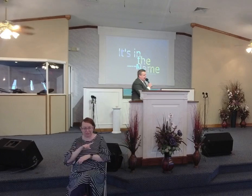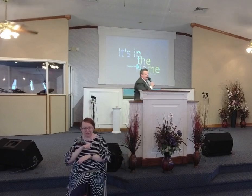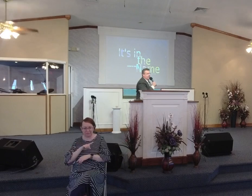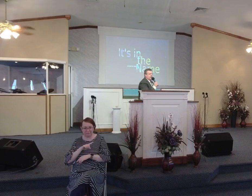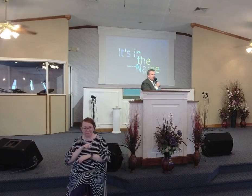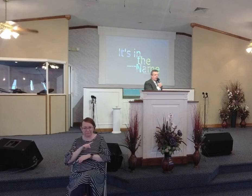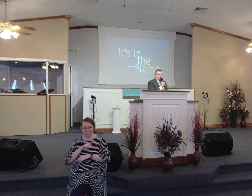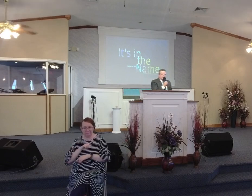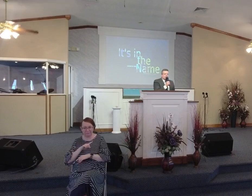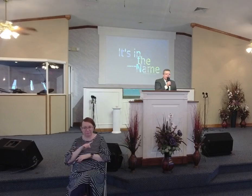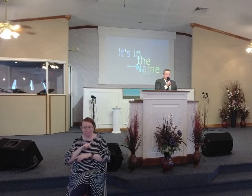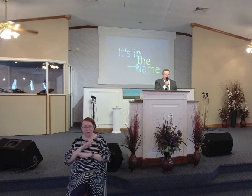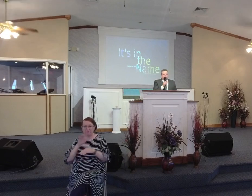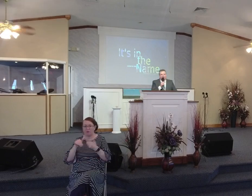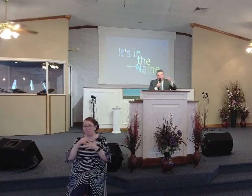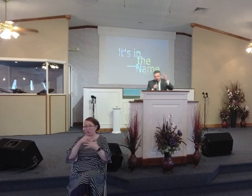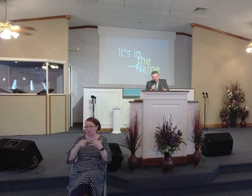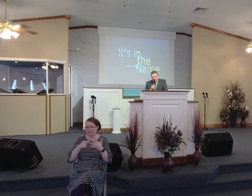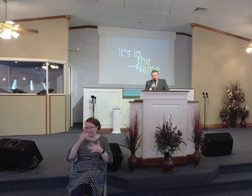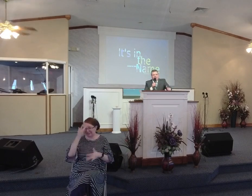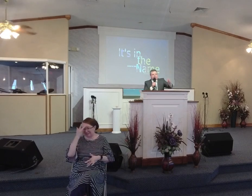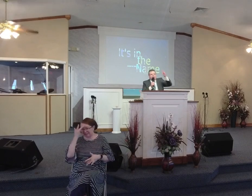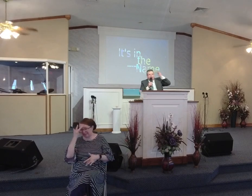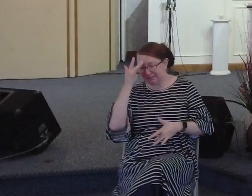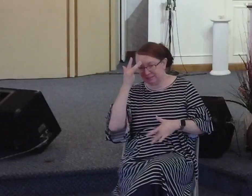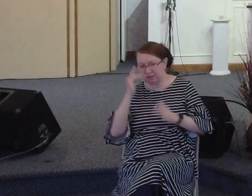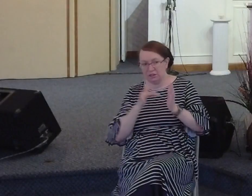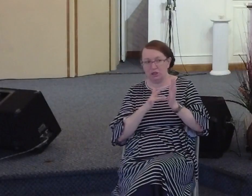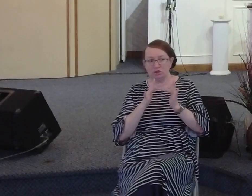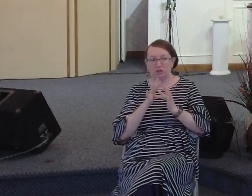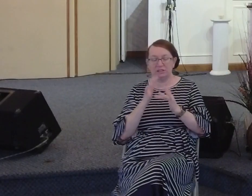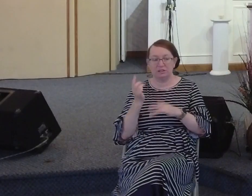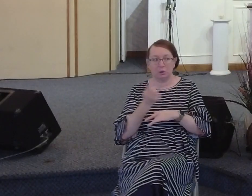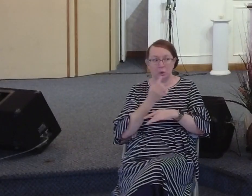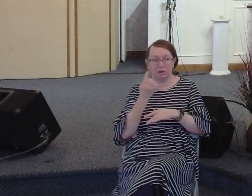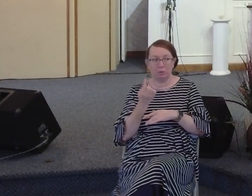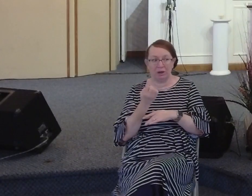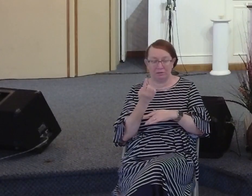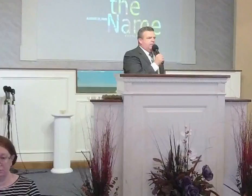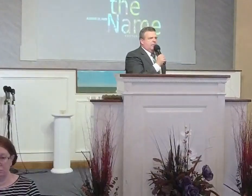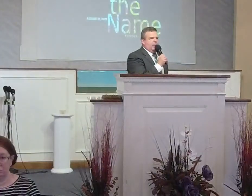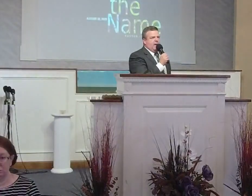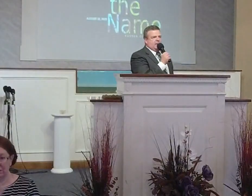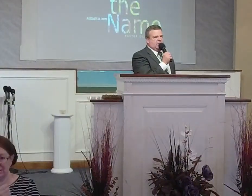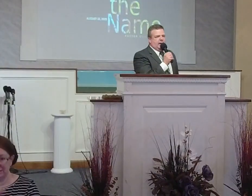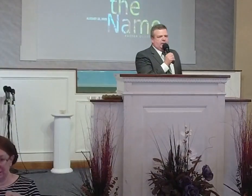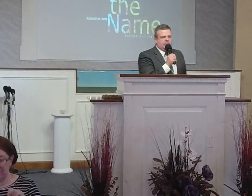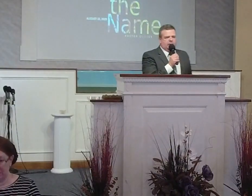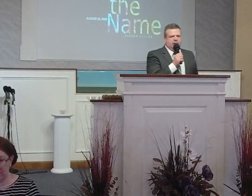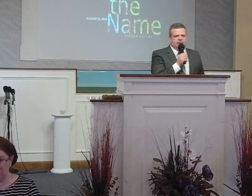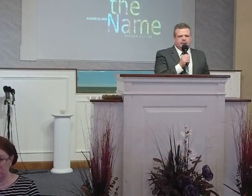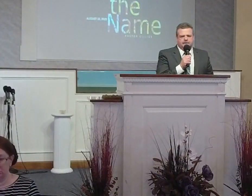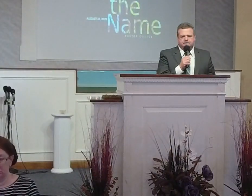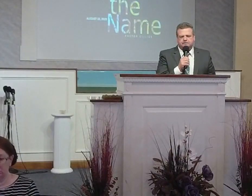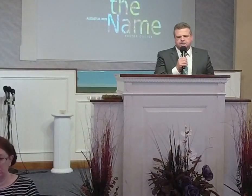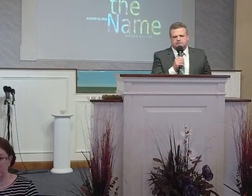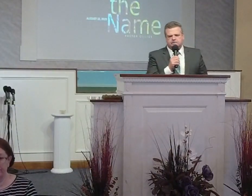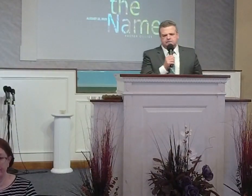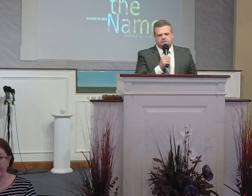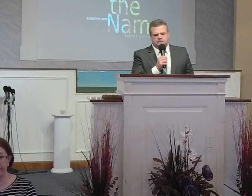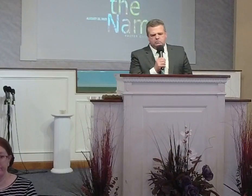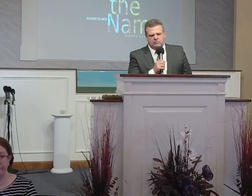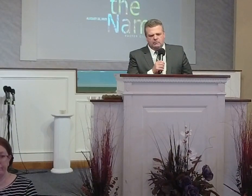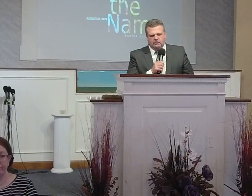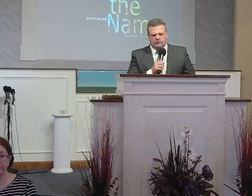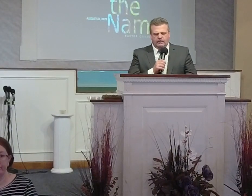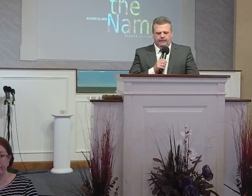único que puede liberarnos de todo tipo de enfermedades y esclavitudes. Es el único que puede salvarme de mis